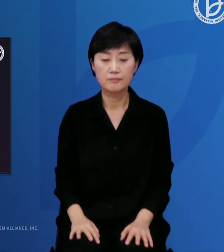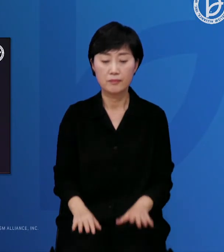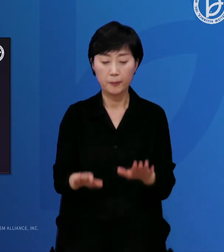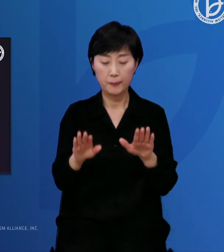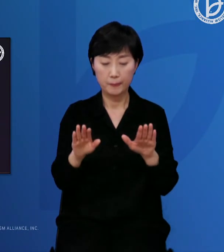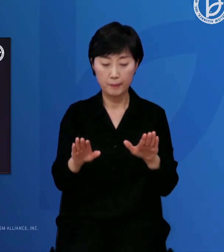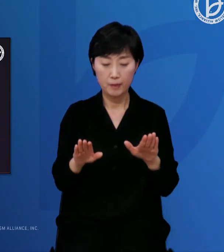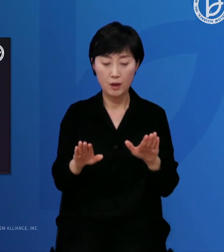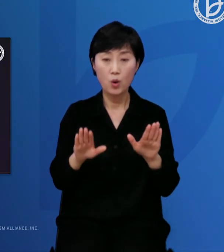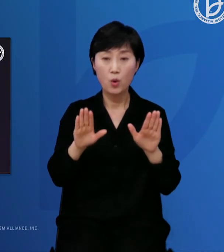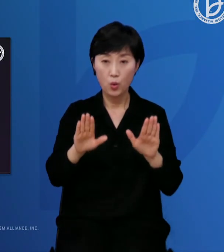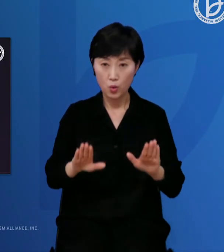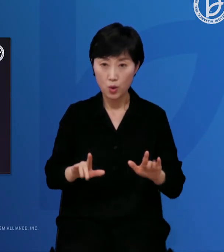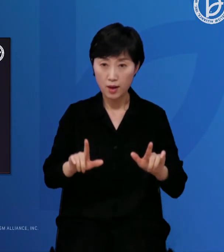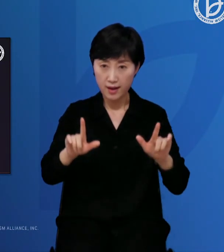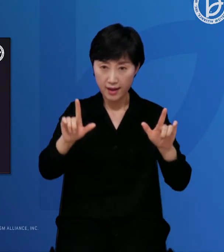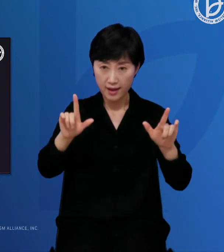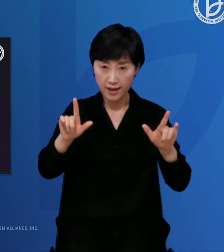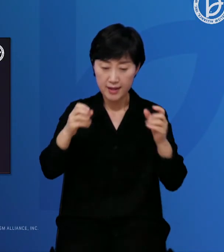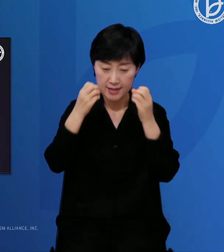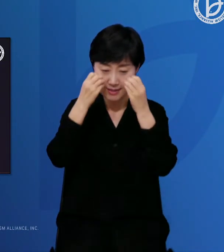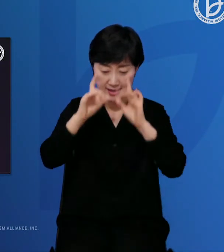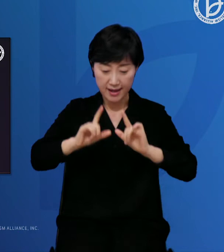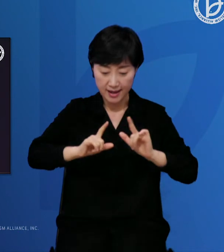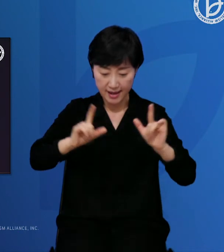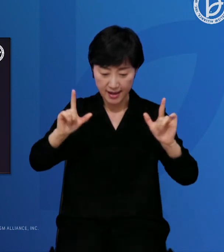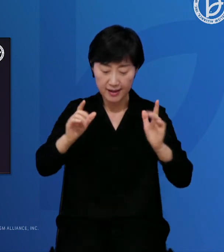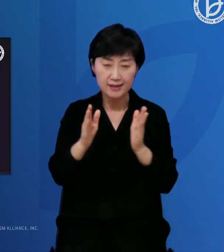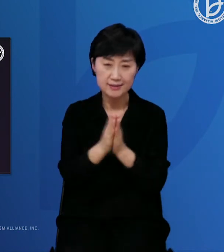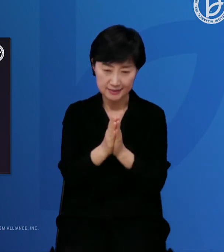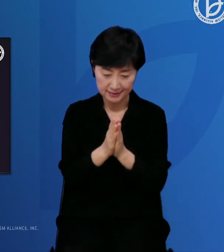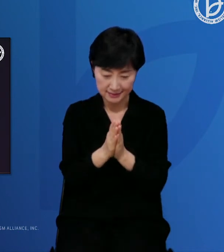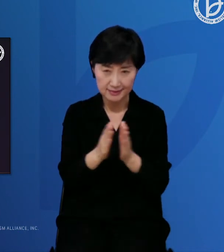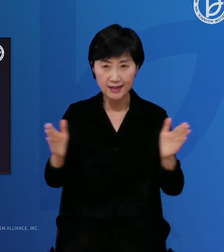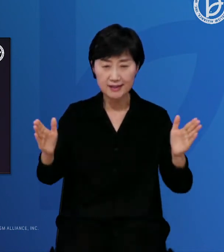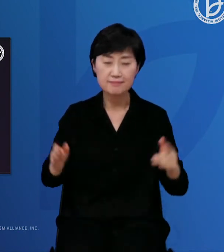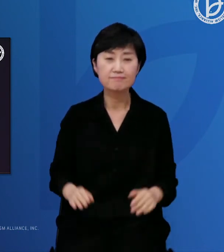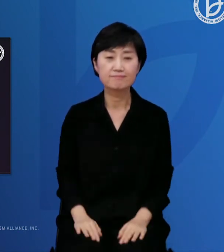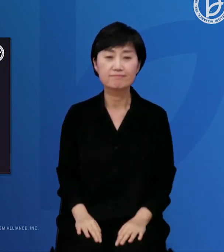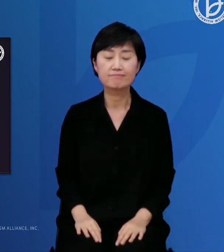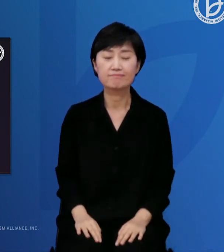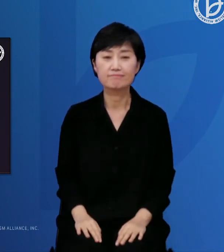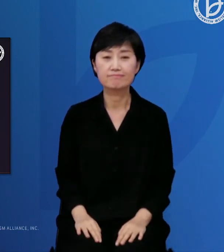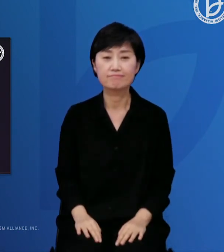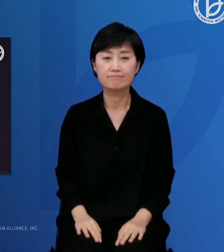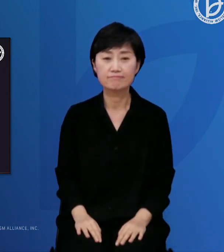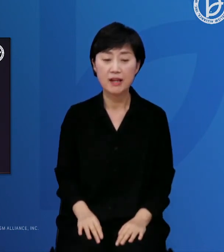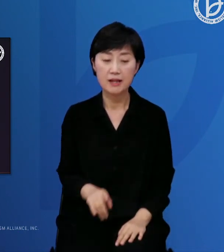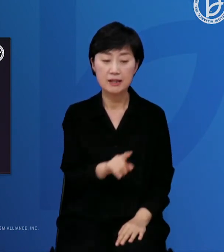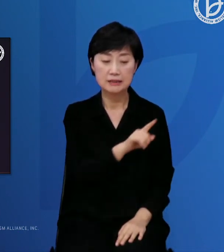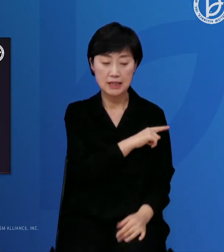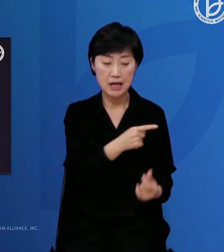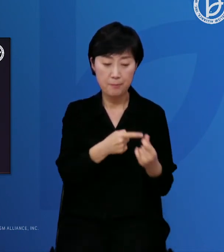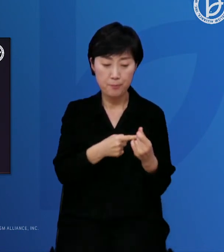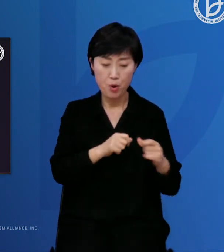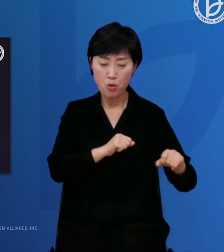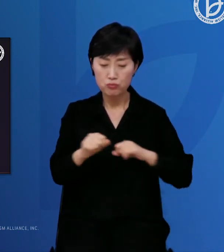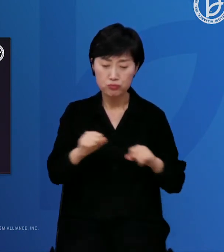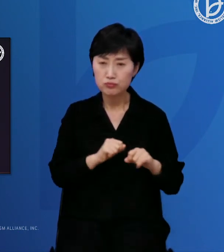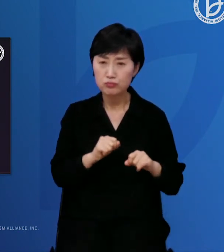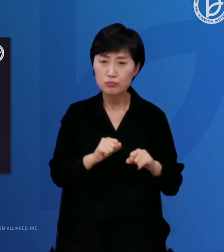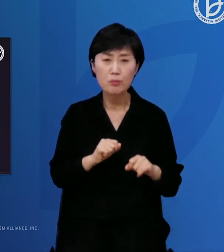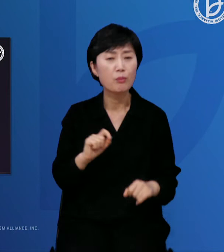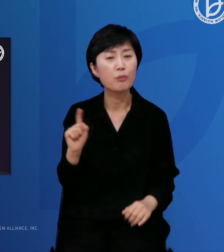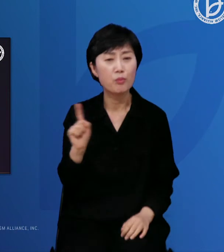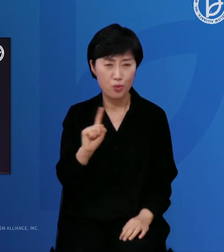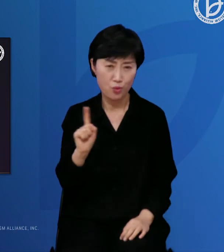우리 한 해 시작이 됩니다. We now have the new start of our new year. 무엇부터 해야 되겠냐 하는 거죠. Then the question is, what